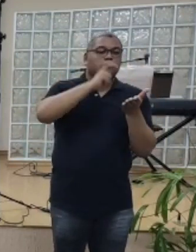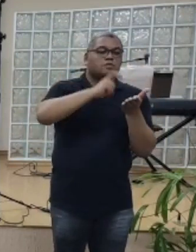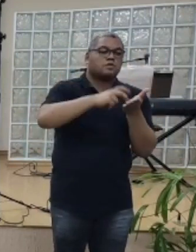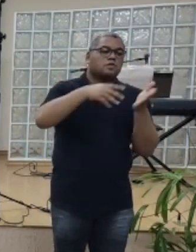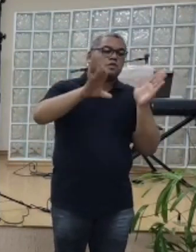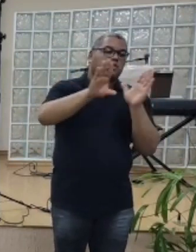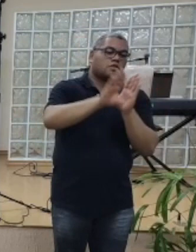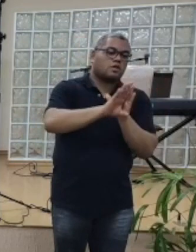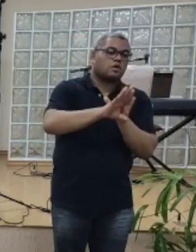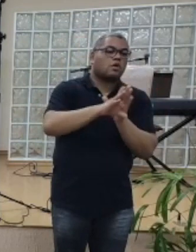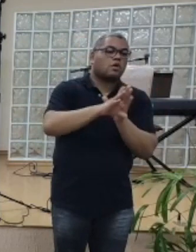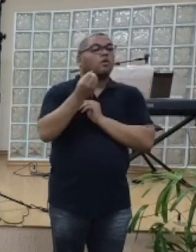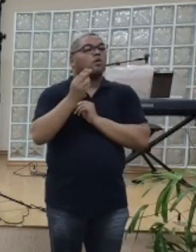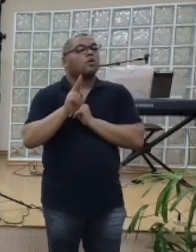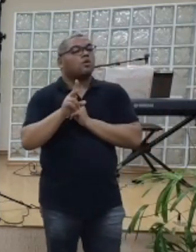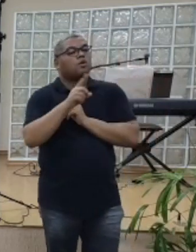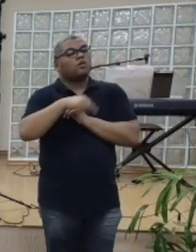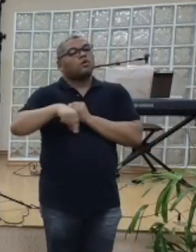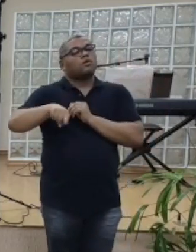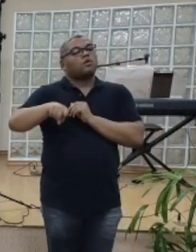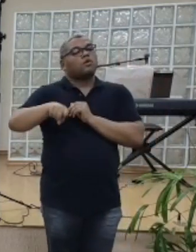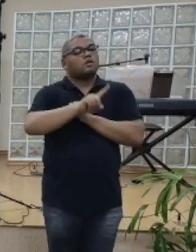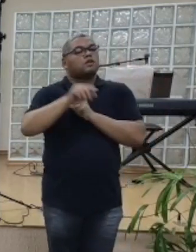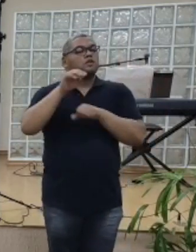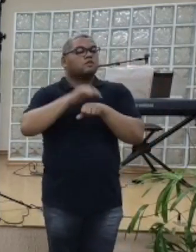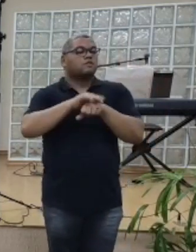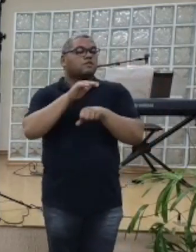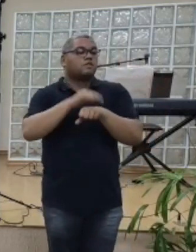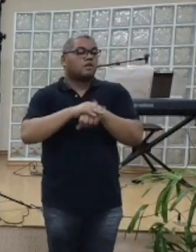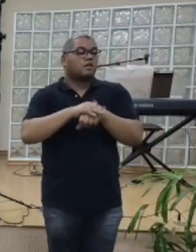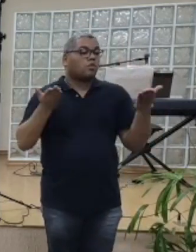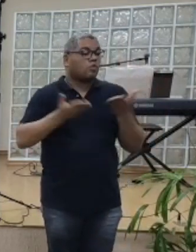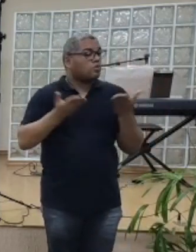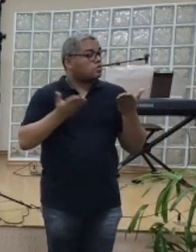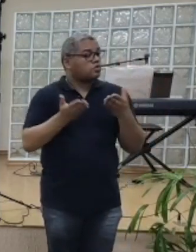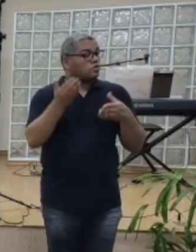hoje? Foram votar e não conseguiram vir para a igreja?